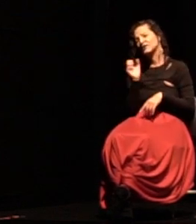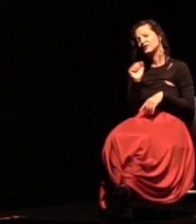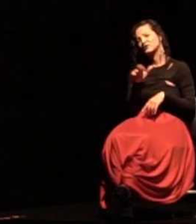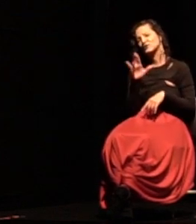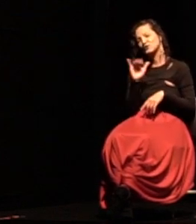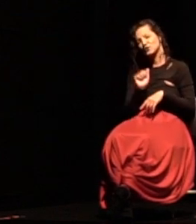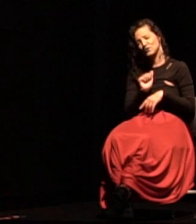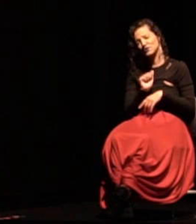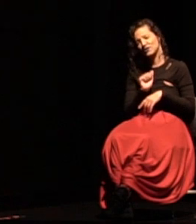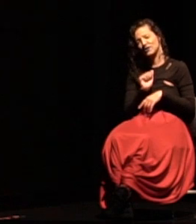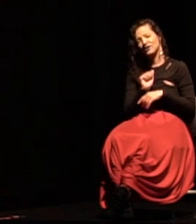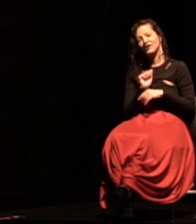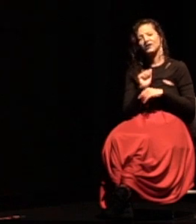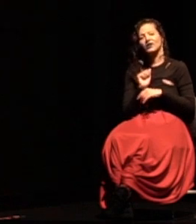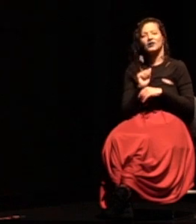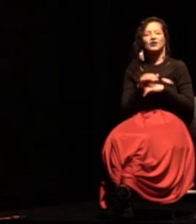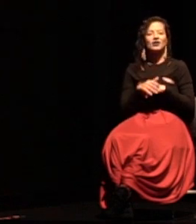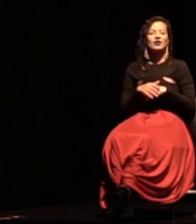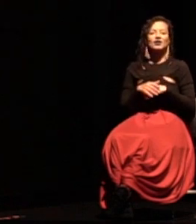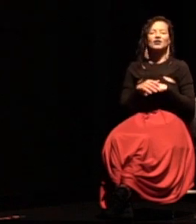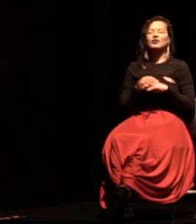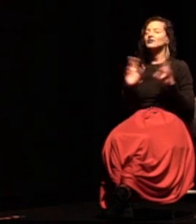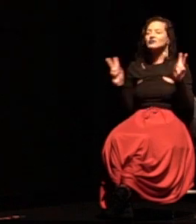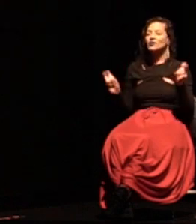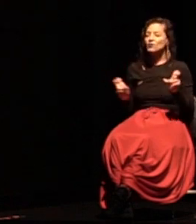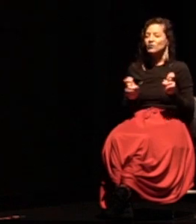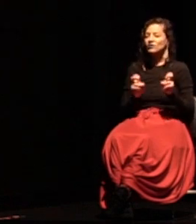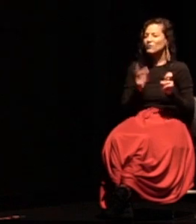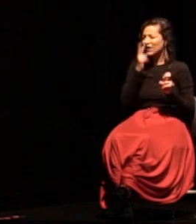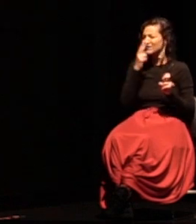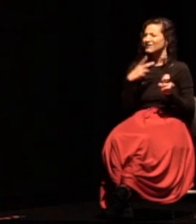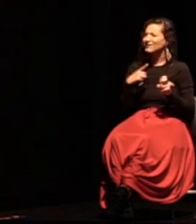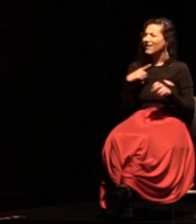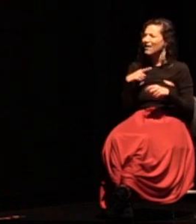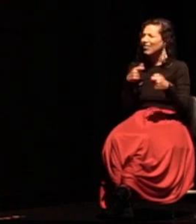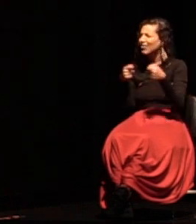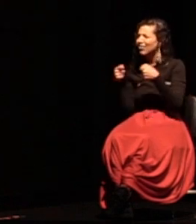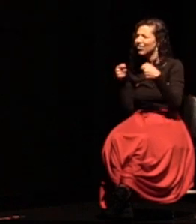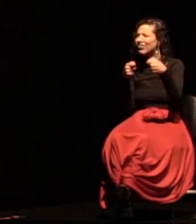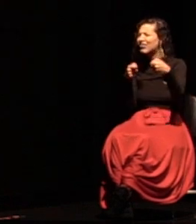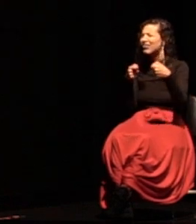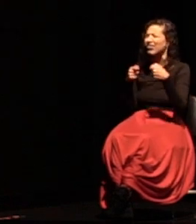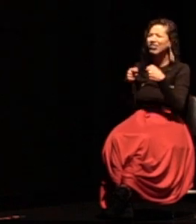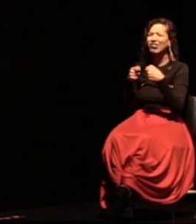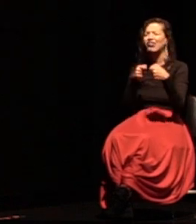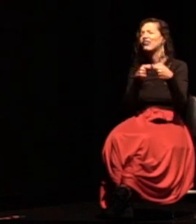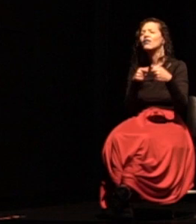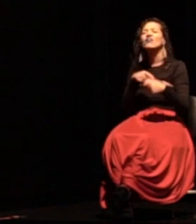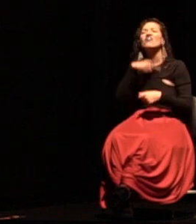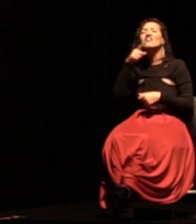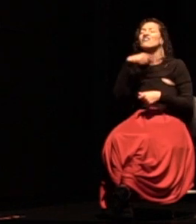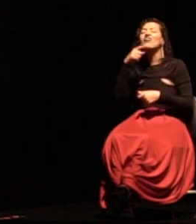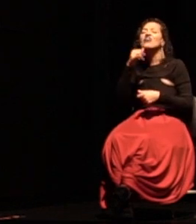dessa convivência, muitas vezes muito briguenta. Ninguém ficava marcando de ir lá em casa ou